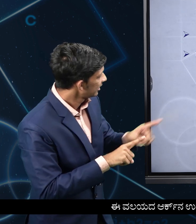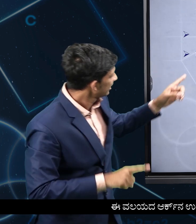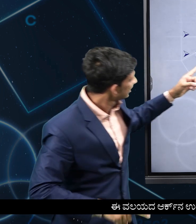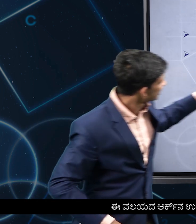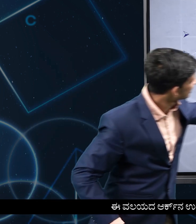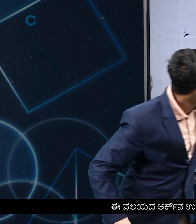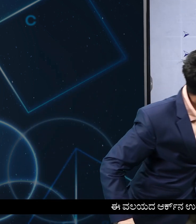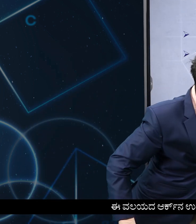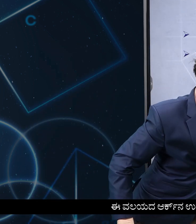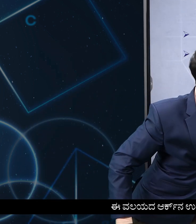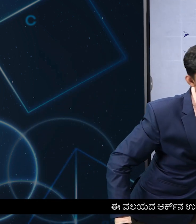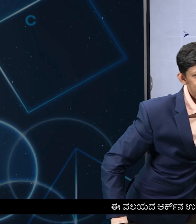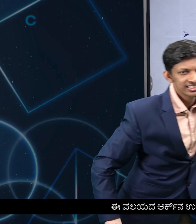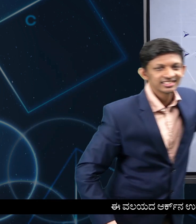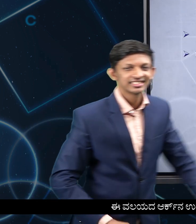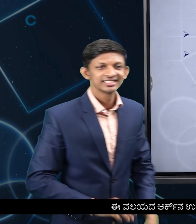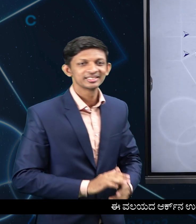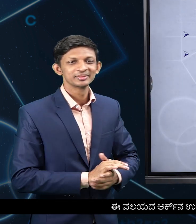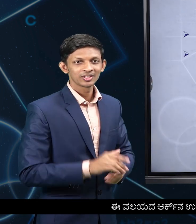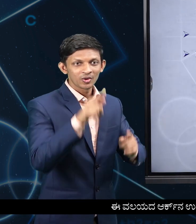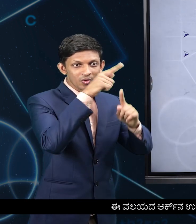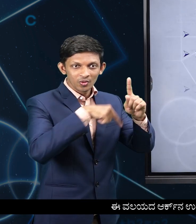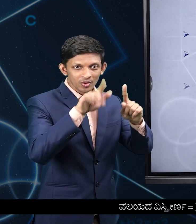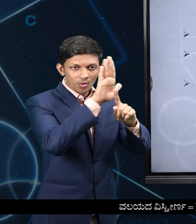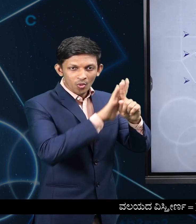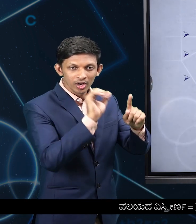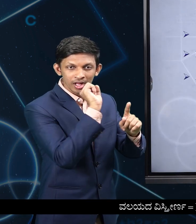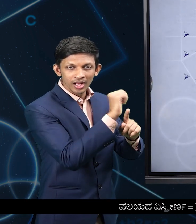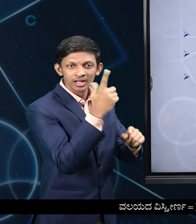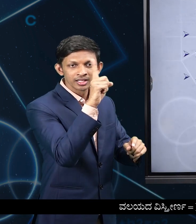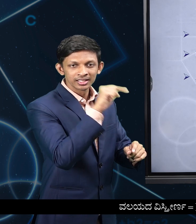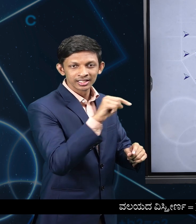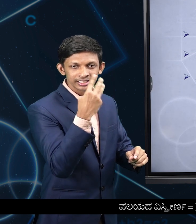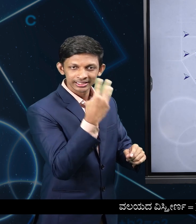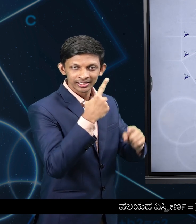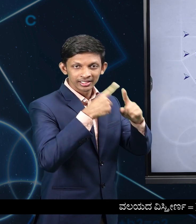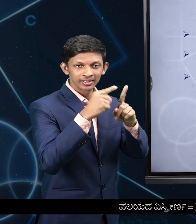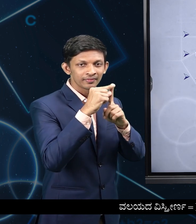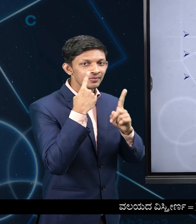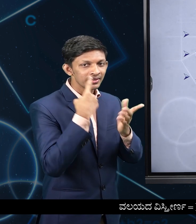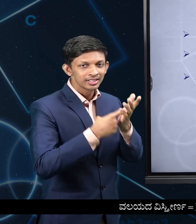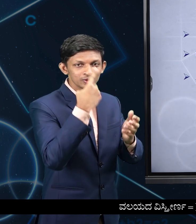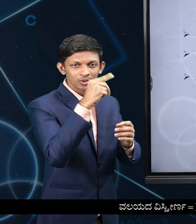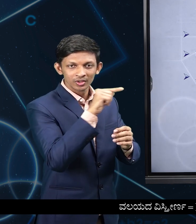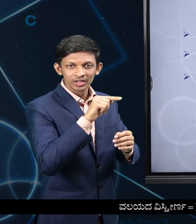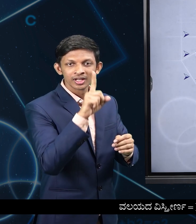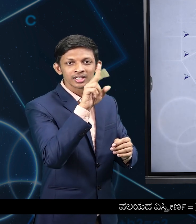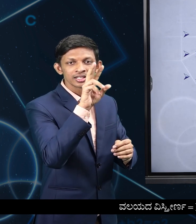ಇಂಟು 2πr ಘಟಕಗಳು. ವಲಯದ ವಿಸ್ತೀರ್ಣ = 1/3 ಇಂಟು